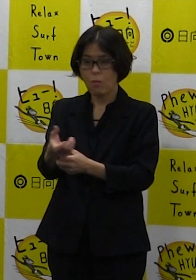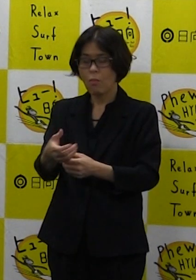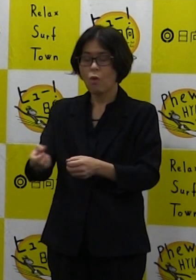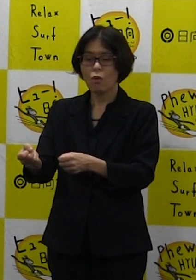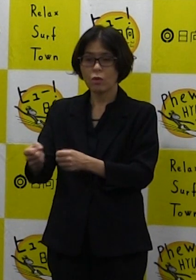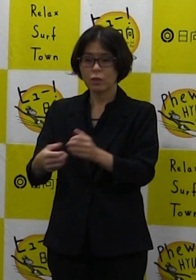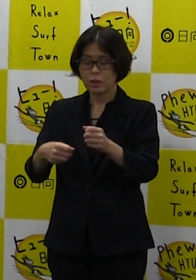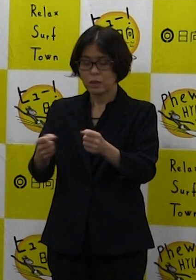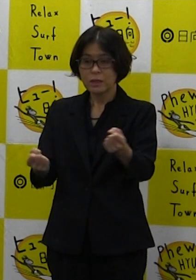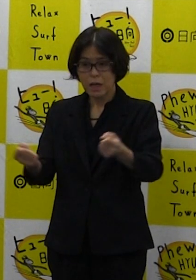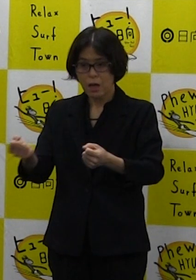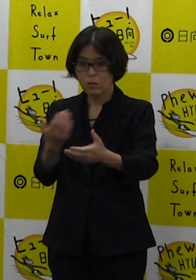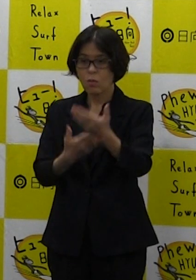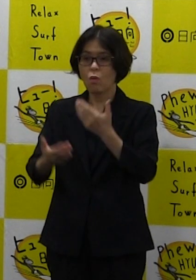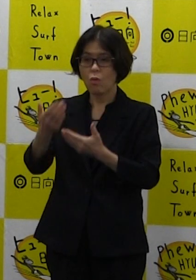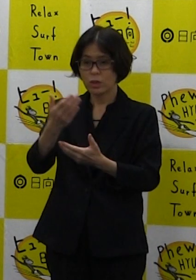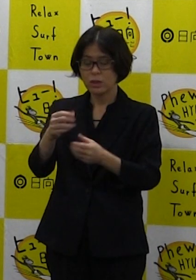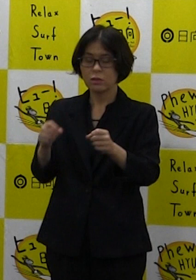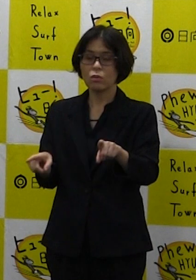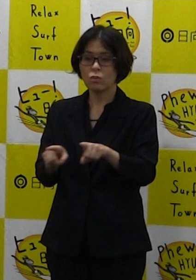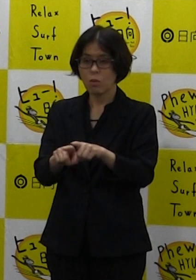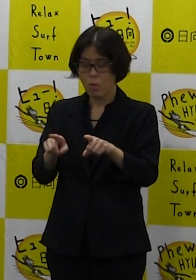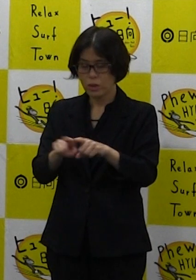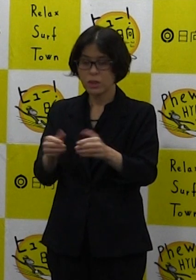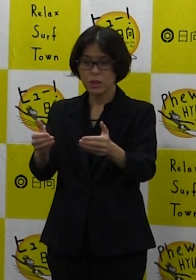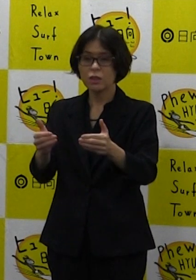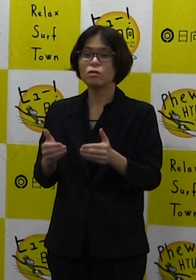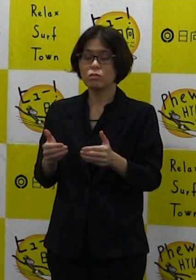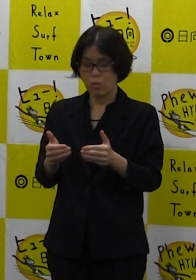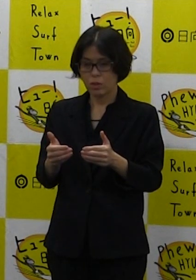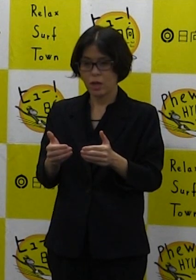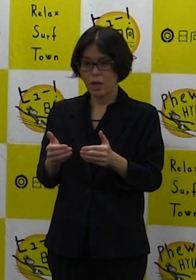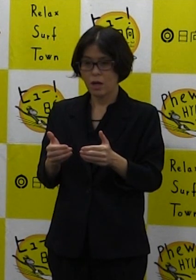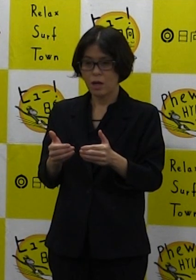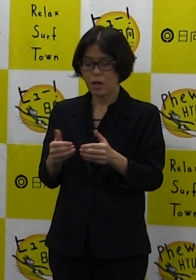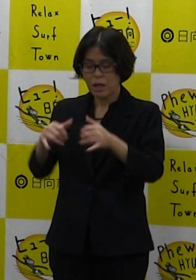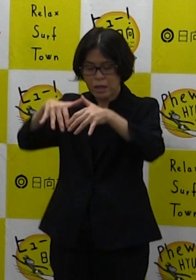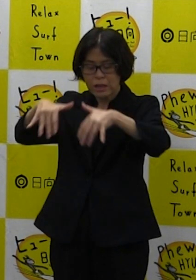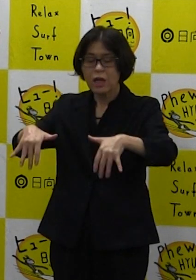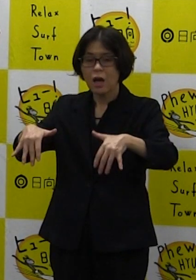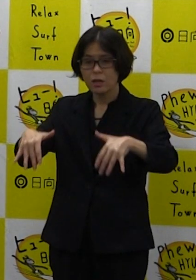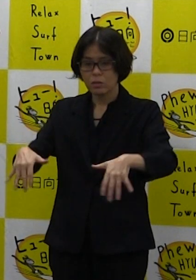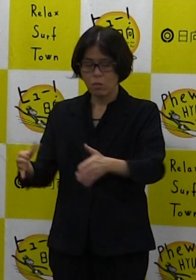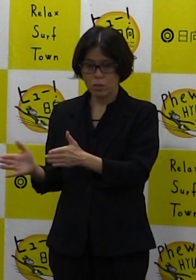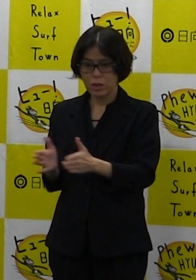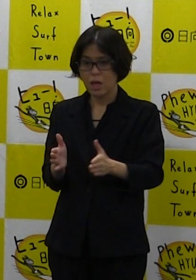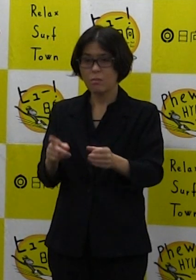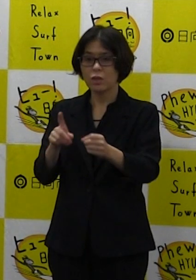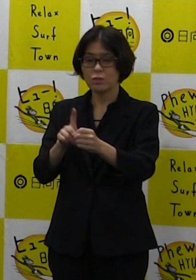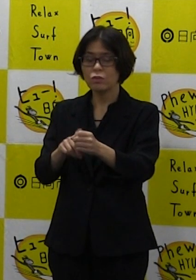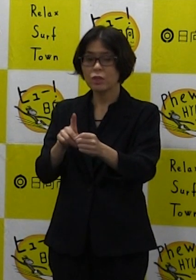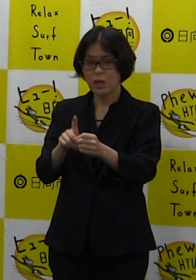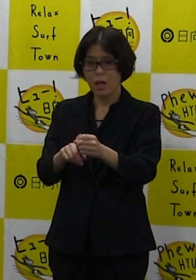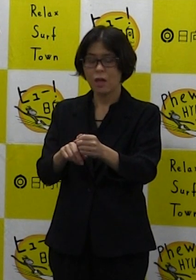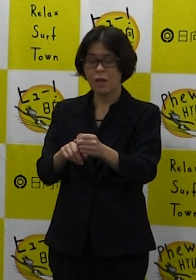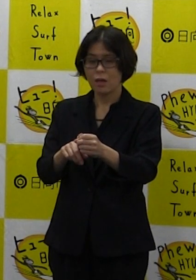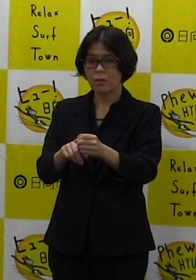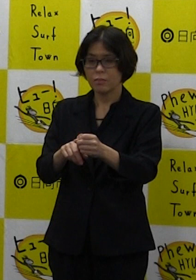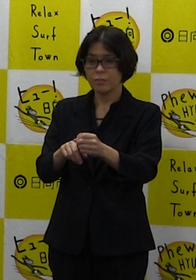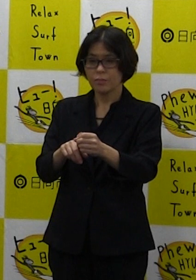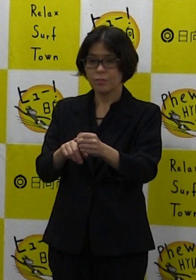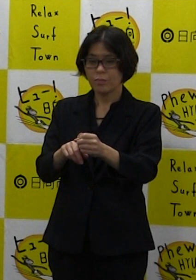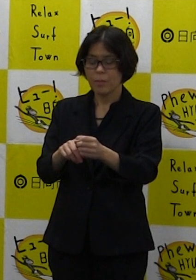を更新するとともに車両に必要な積載資機材を整備することについて